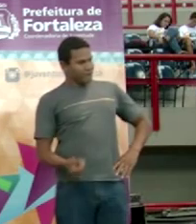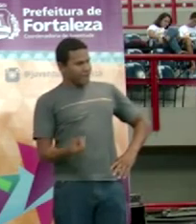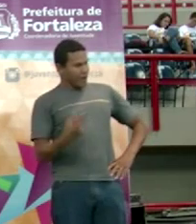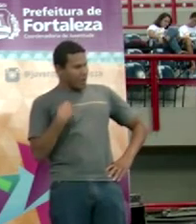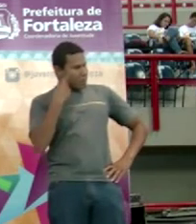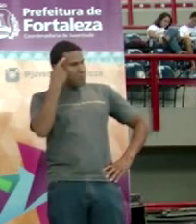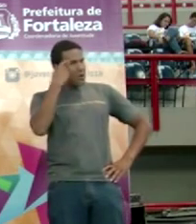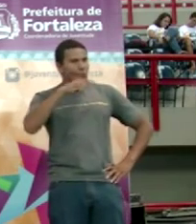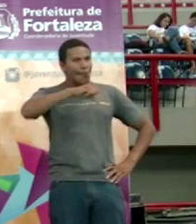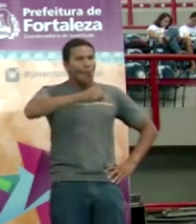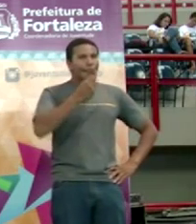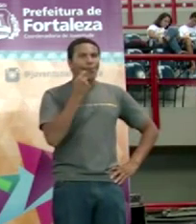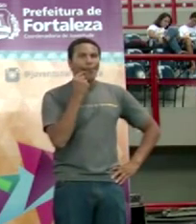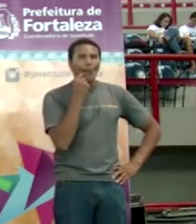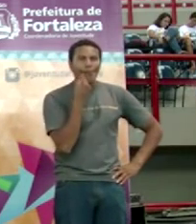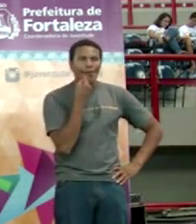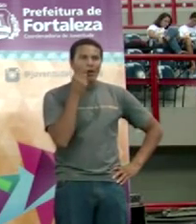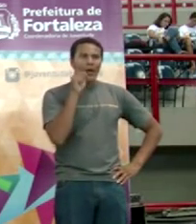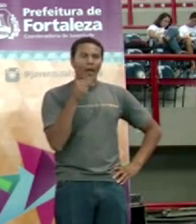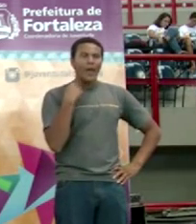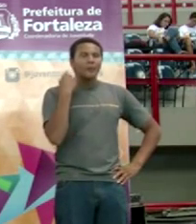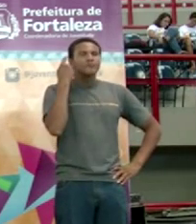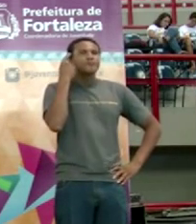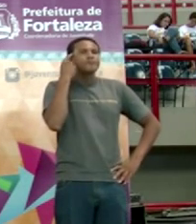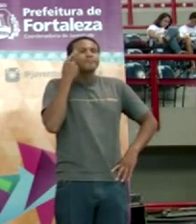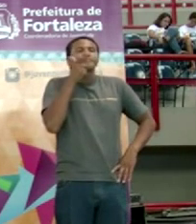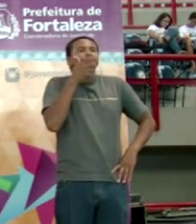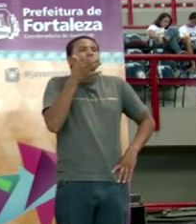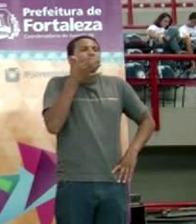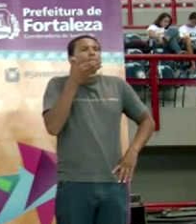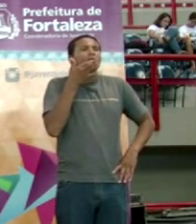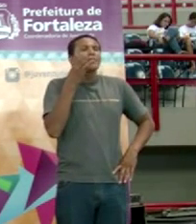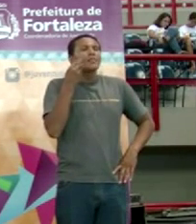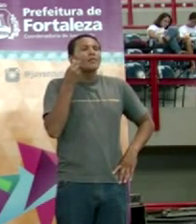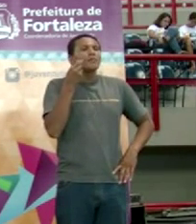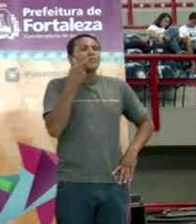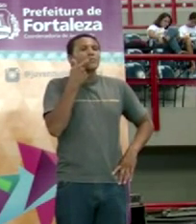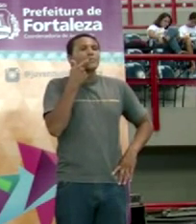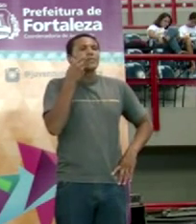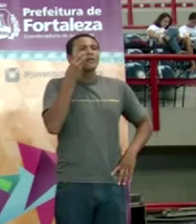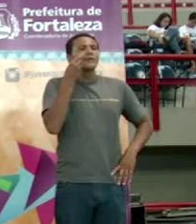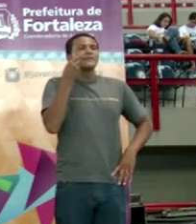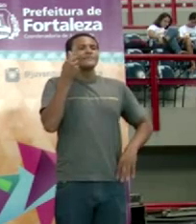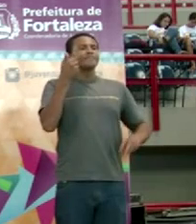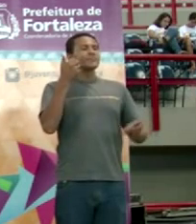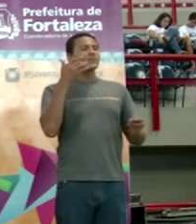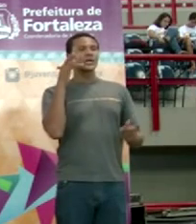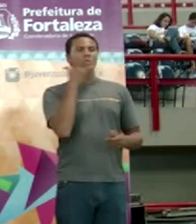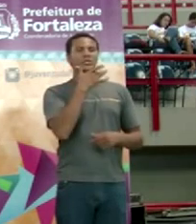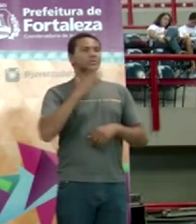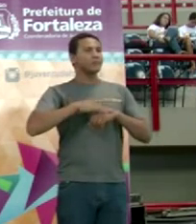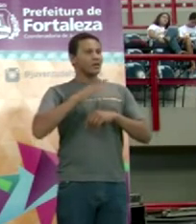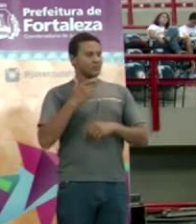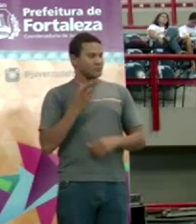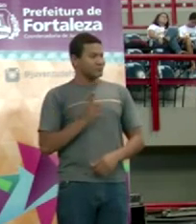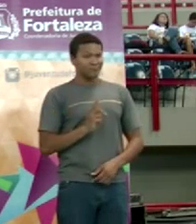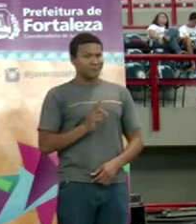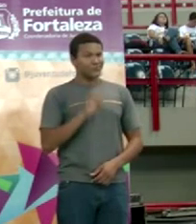algum tipo de tempero. Não, o limão é para tirar o cheiro desagradável do peixe, assim como o vinagre